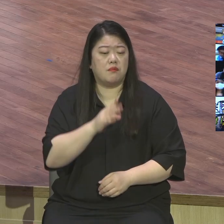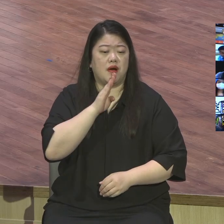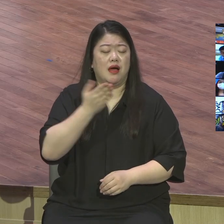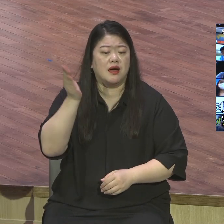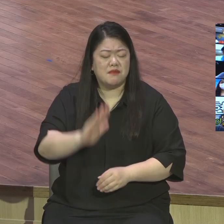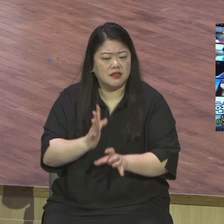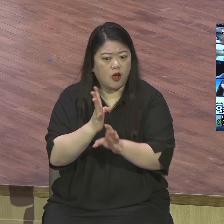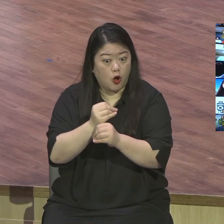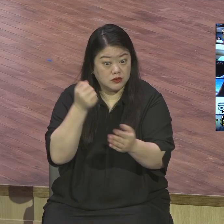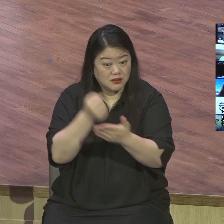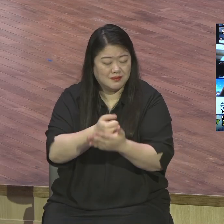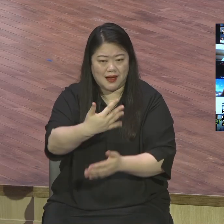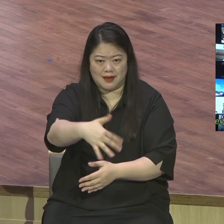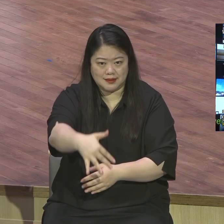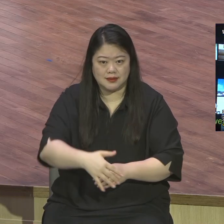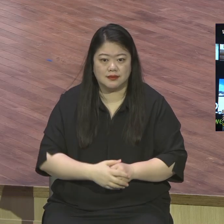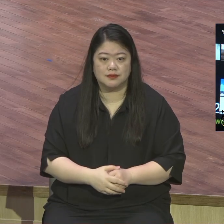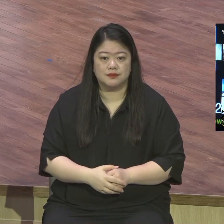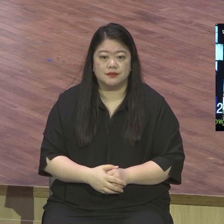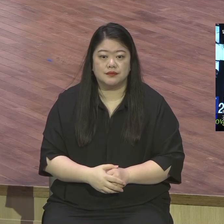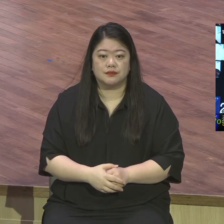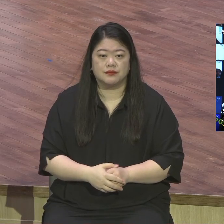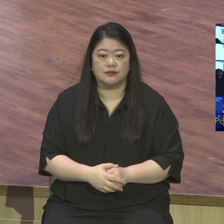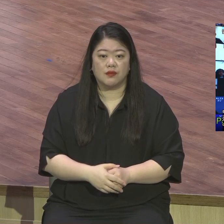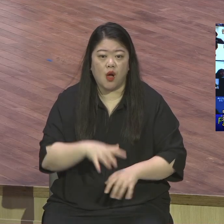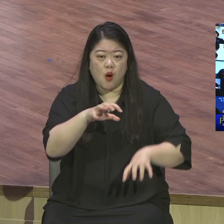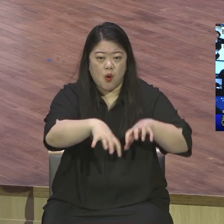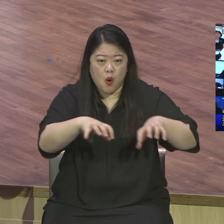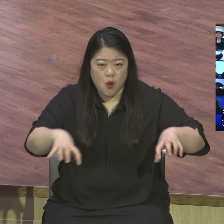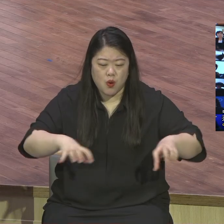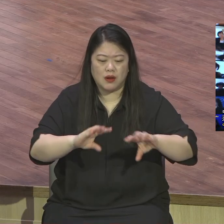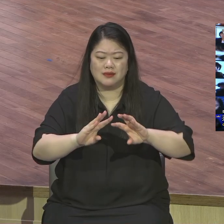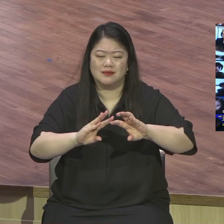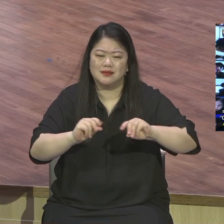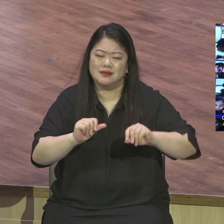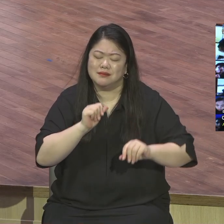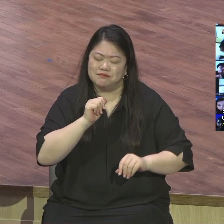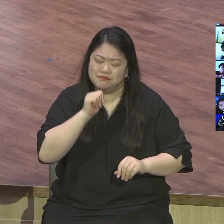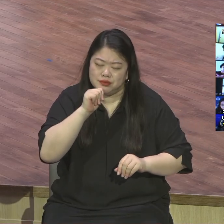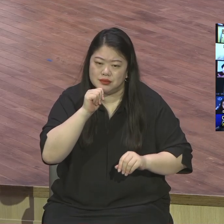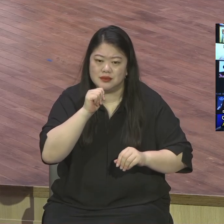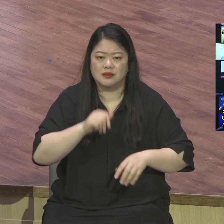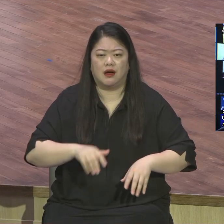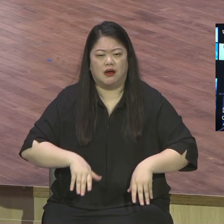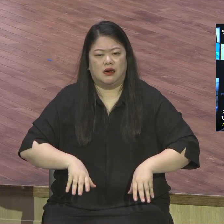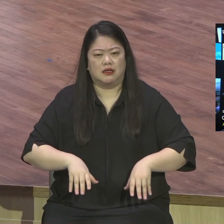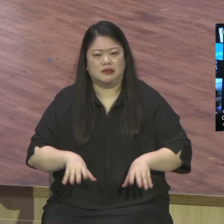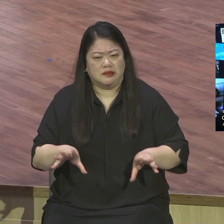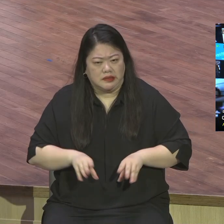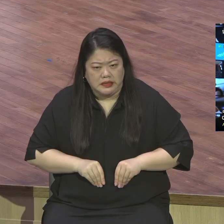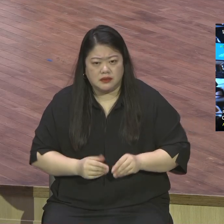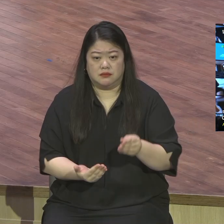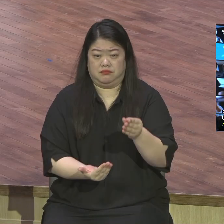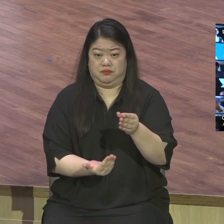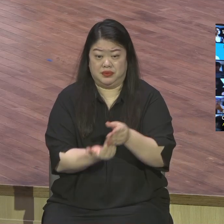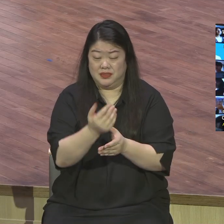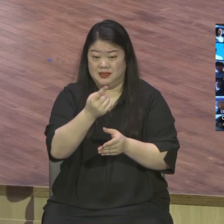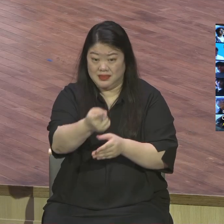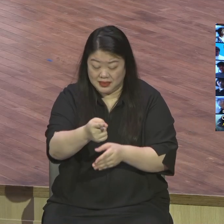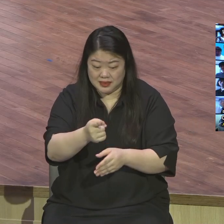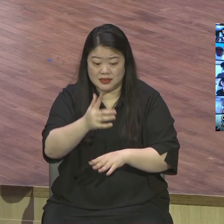민족을 나라가 나라를 대저가 일어나겠고 곳곳에 기금과 지전이 있으려니 이 모든 것은 재난의